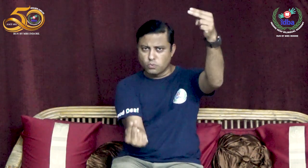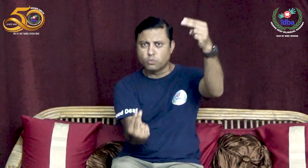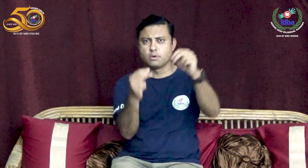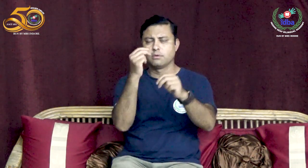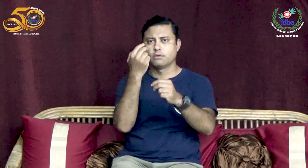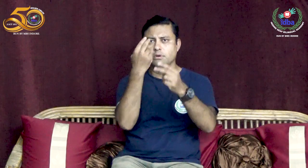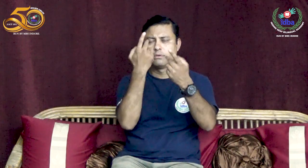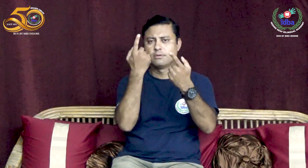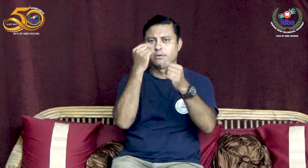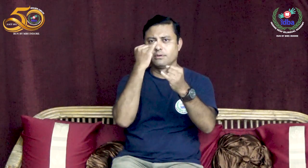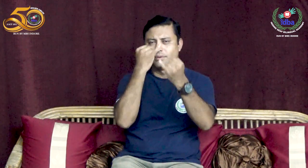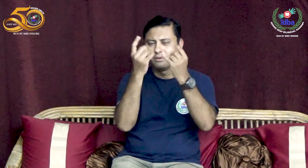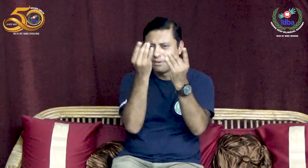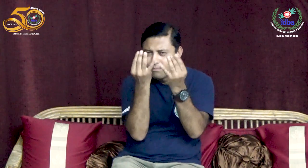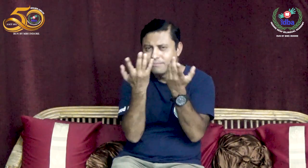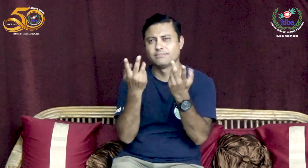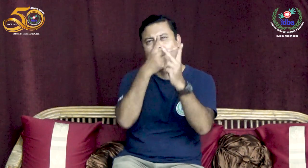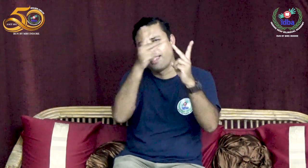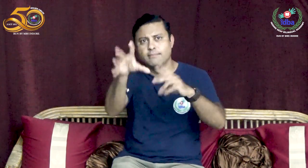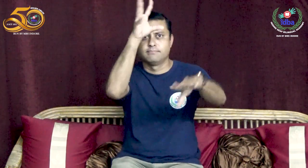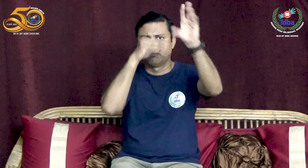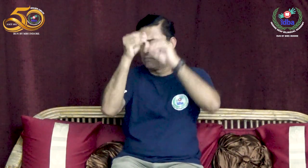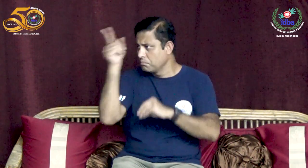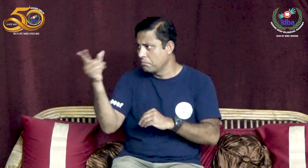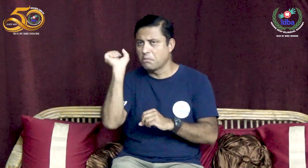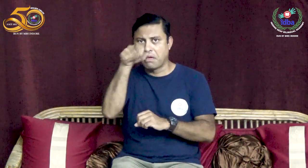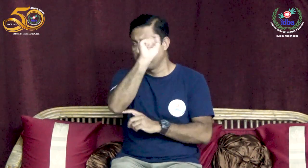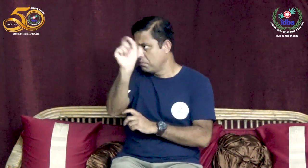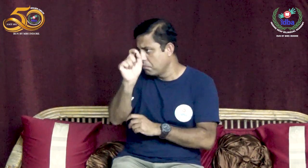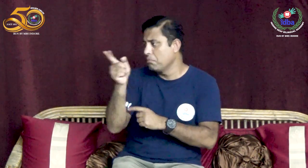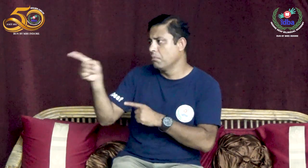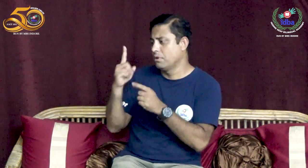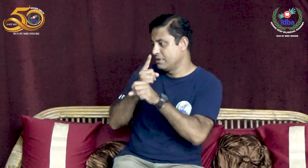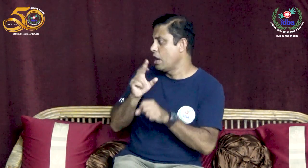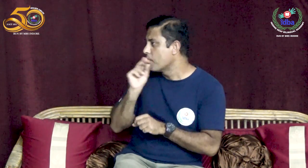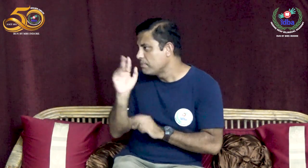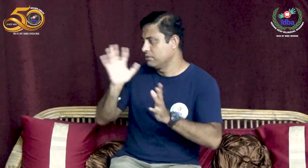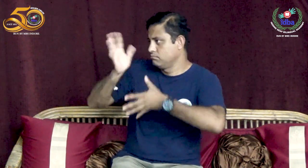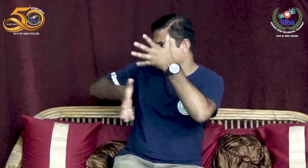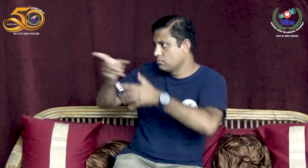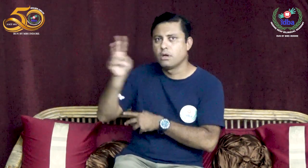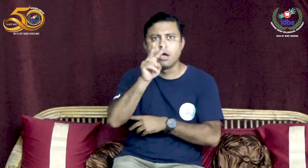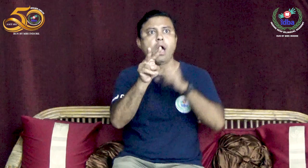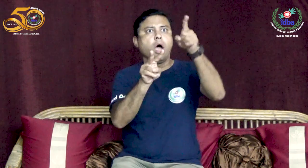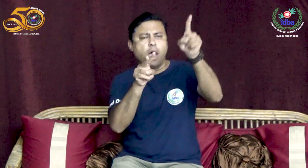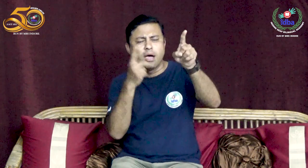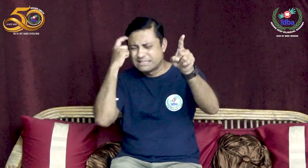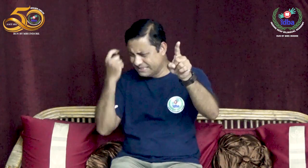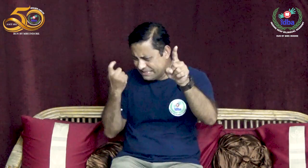ने आपको कोई स्टोरी या कुछ लेसन कुछ भी आपको सिखाया, तो आपको ओरली पढ़ाया था